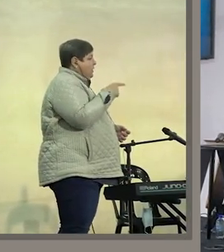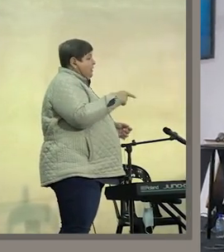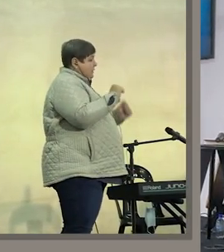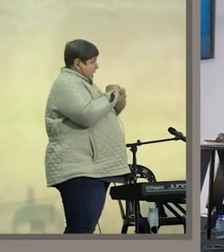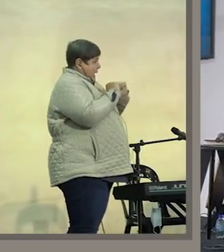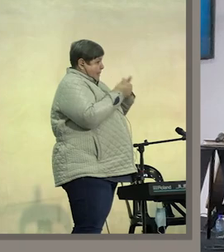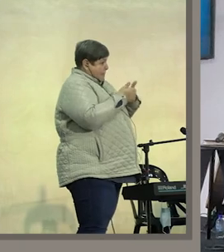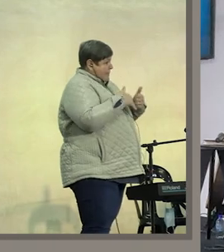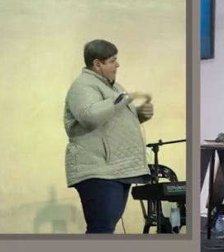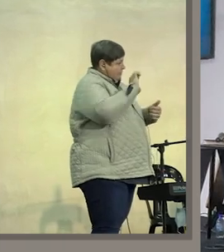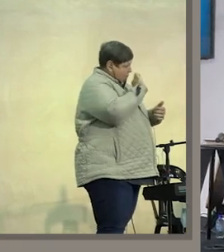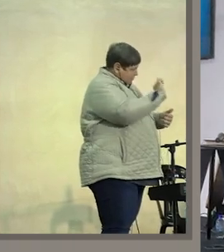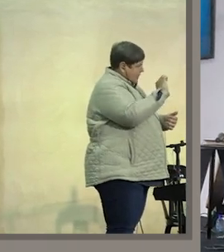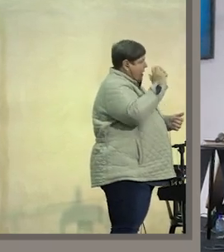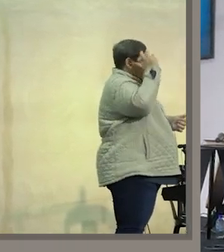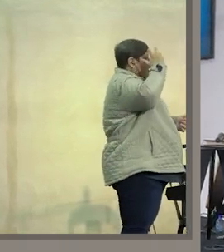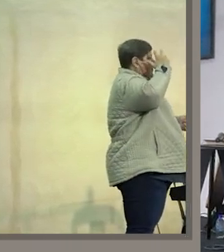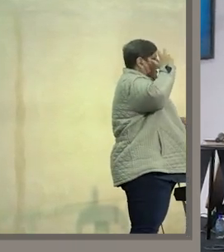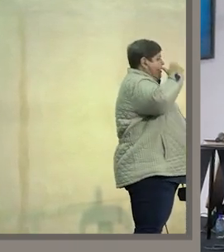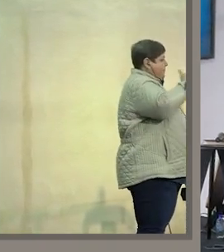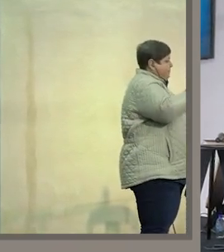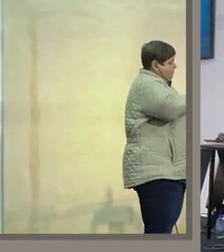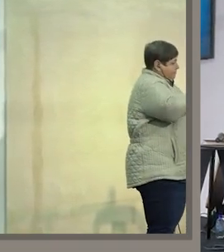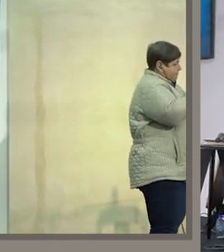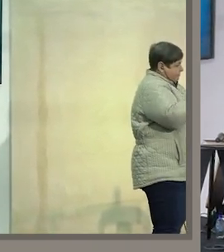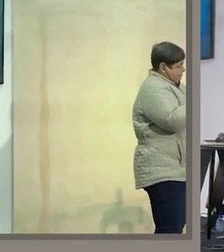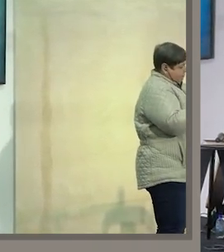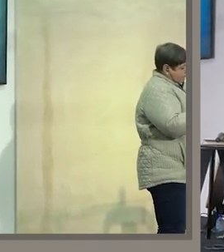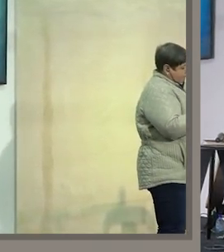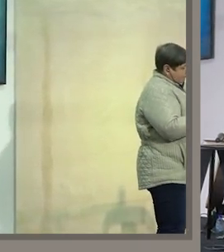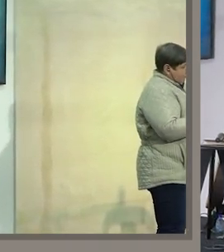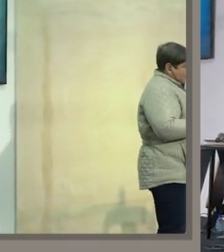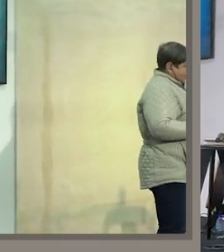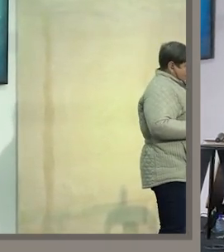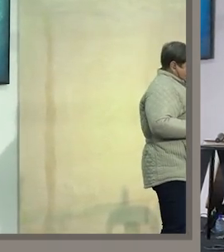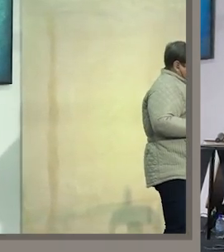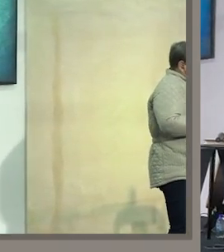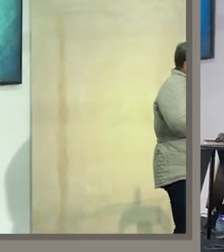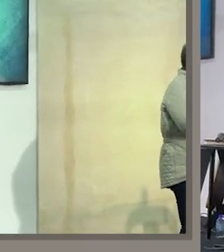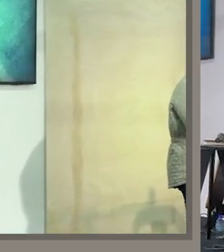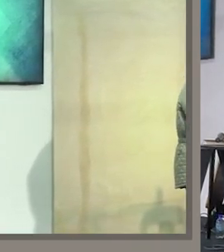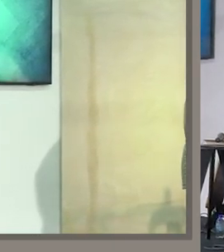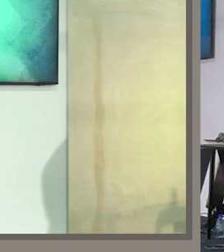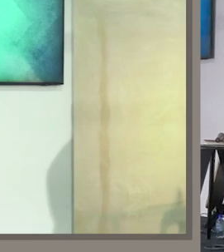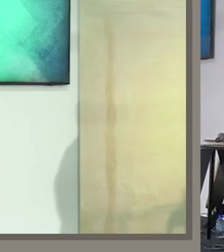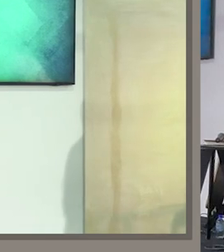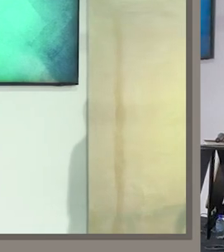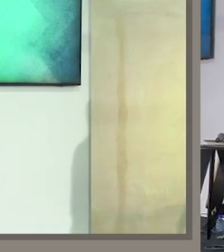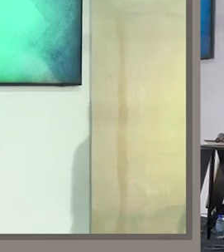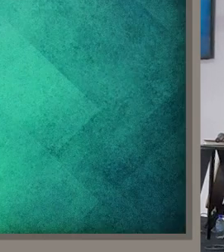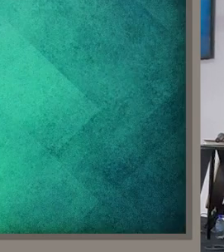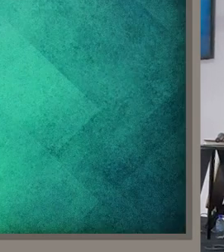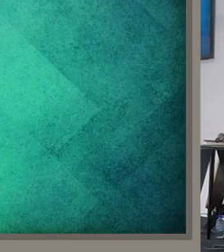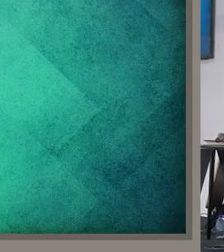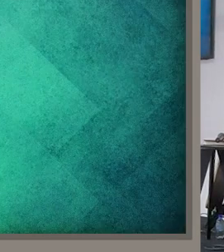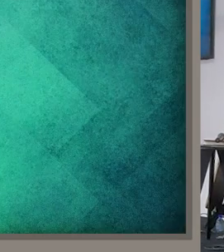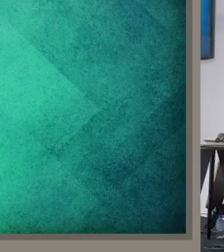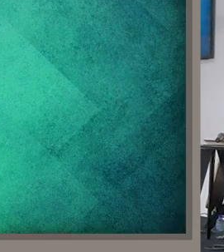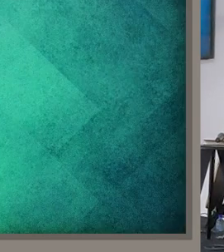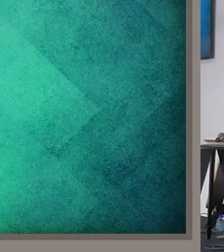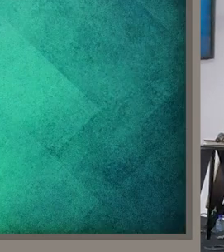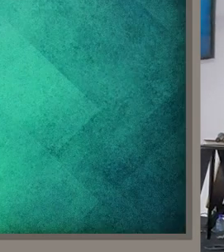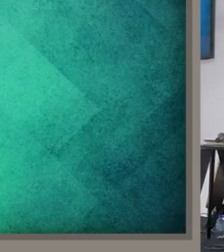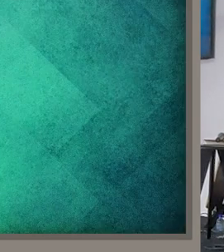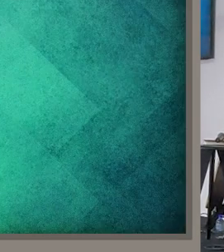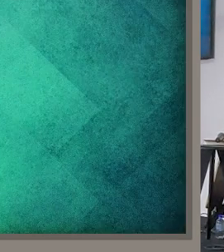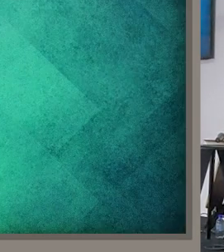se ingesteldheid wees. Okay, is julle reg vir dit? Ek gaan vir julle die 5 verse gee. Nommer 1. Jy kan op jou raamwerk skryf, kinders is geskenke van die Here. En hier is